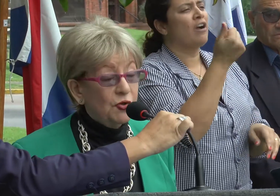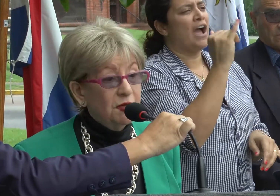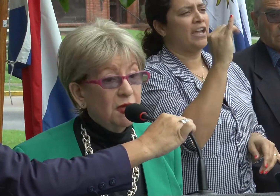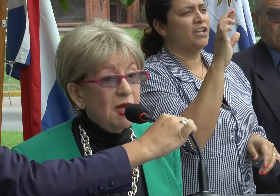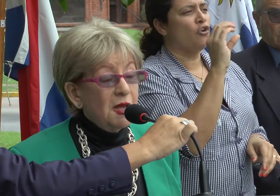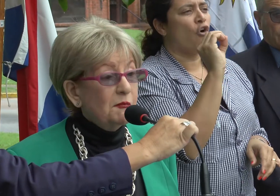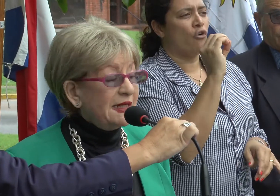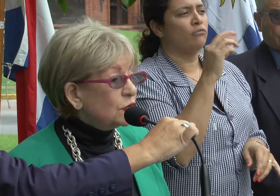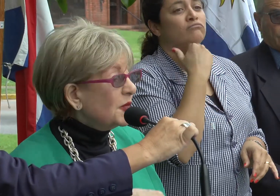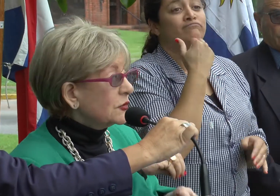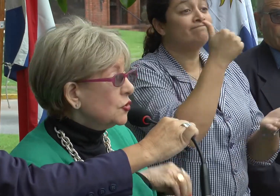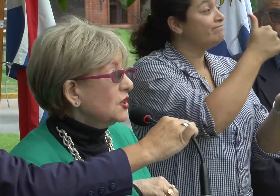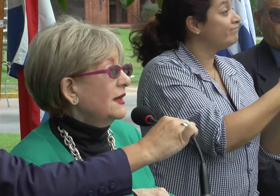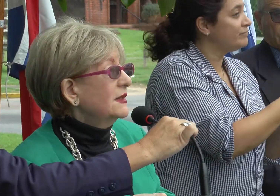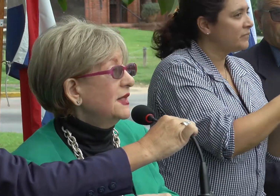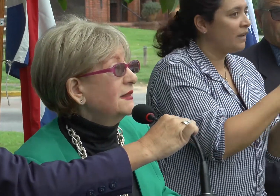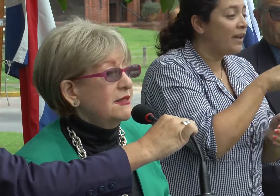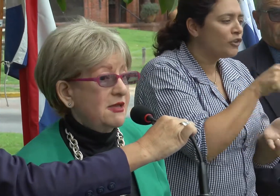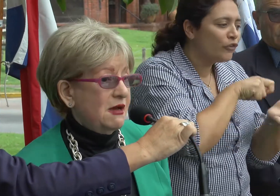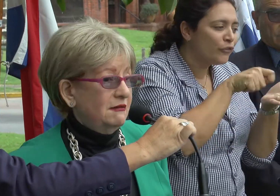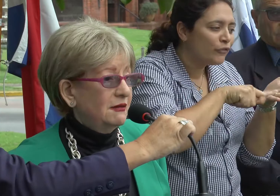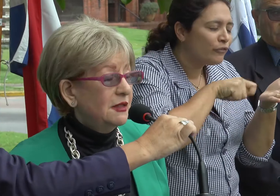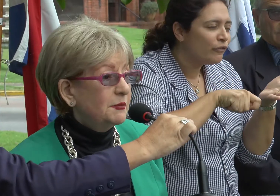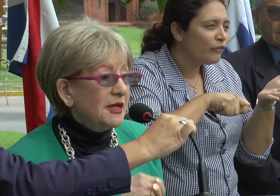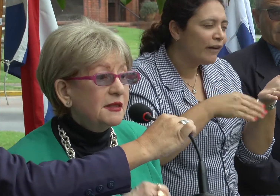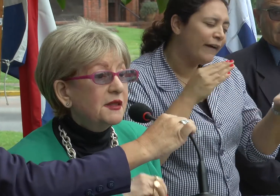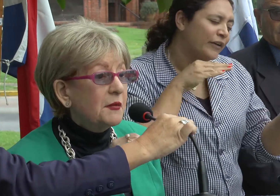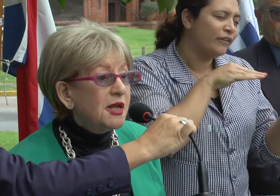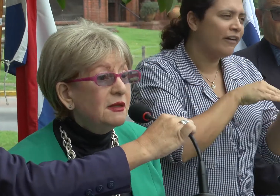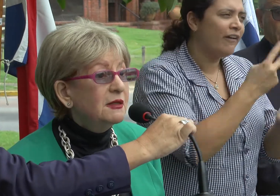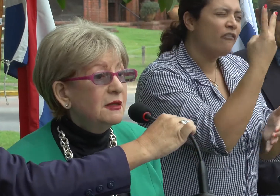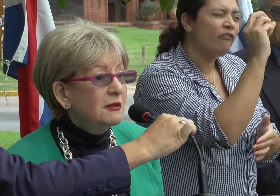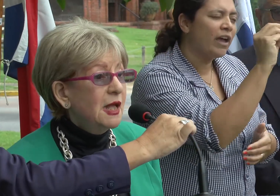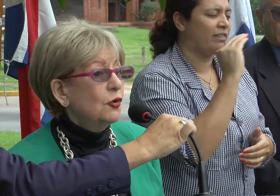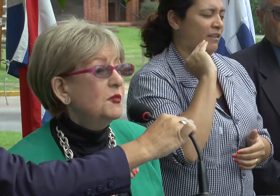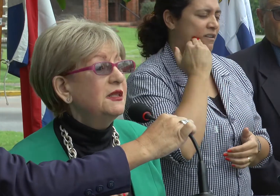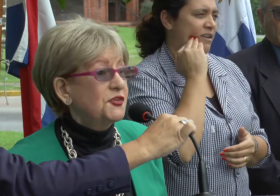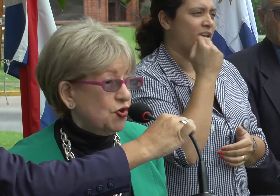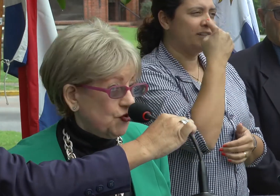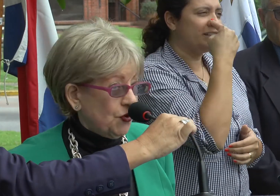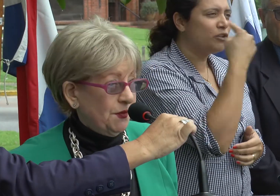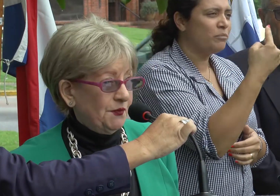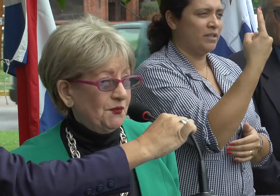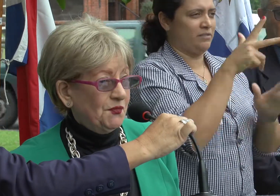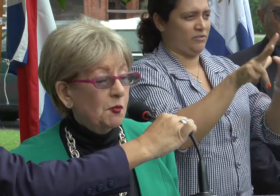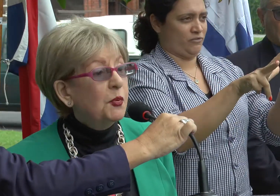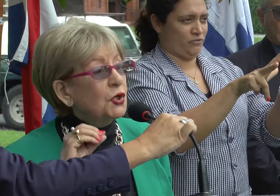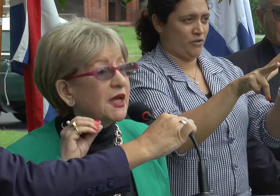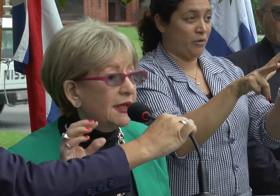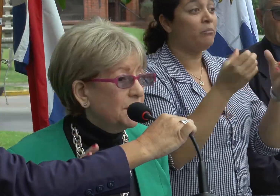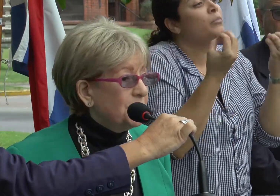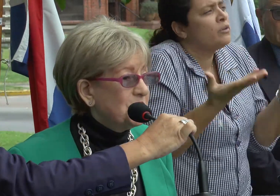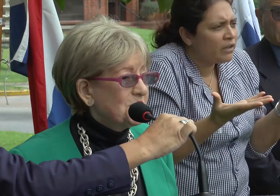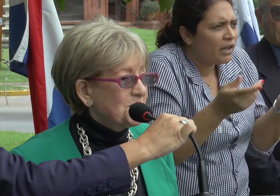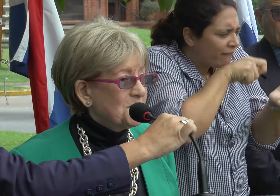día de hoy, van a tomar nota de este día, del 20 de abril del 2018. ¿Por